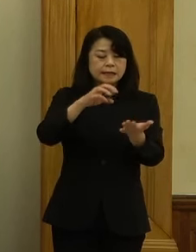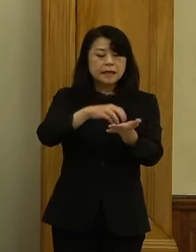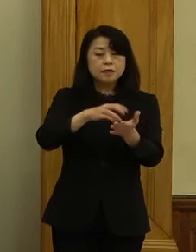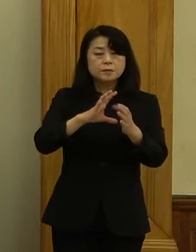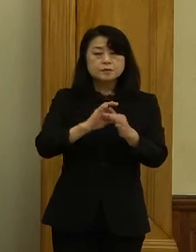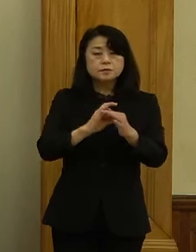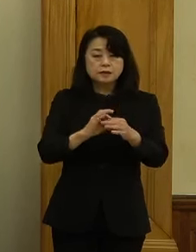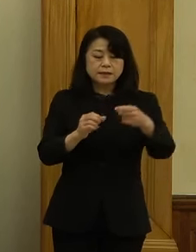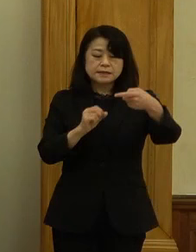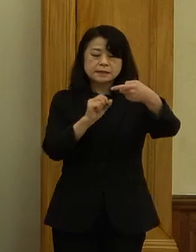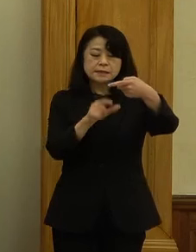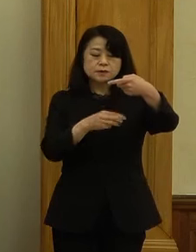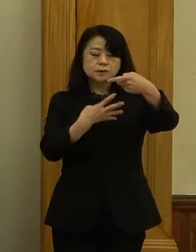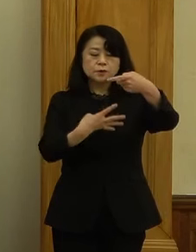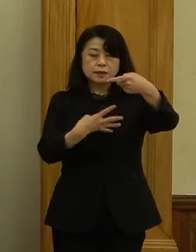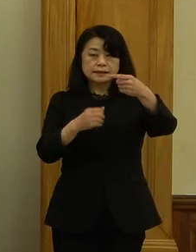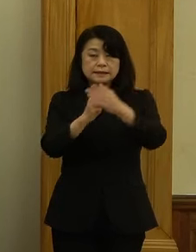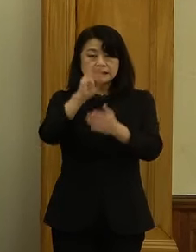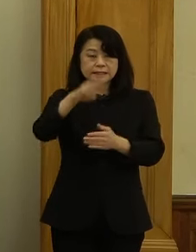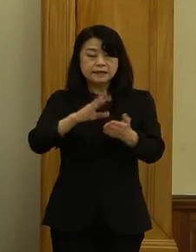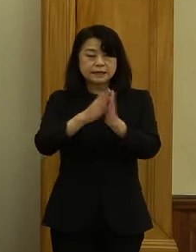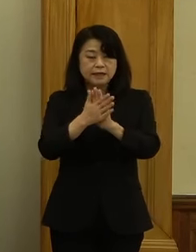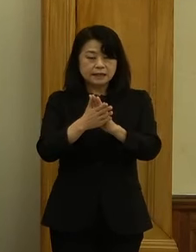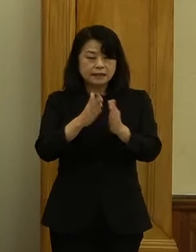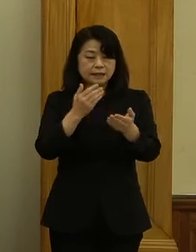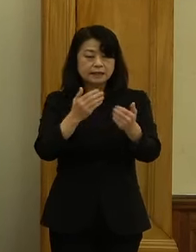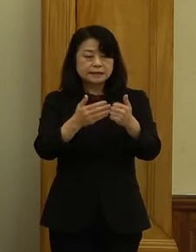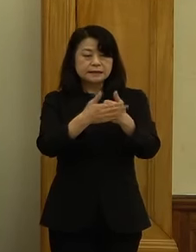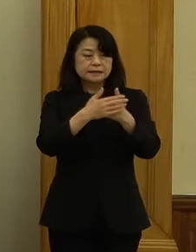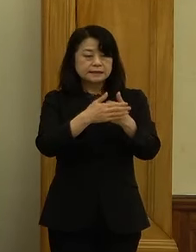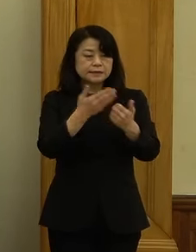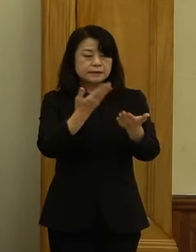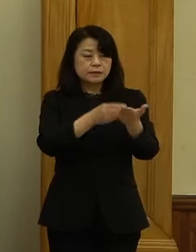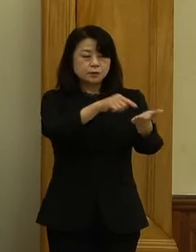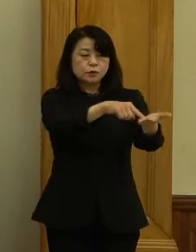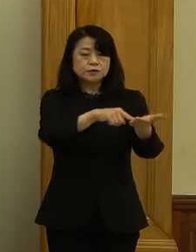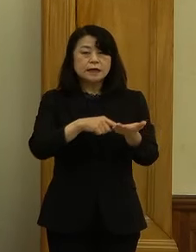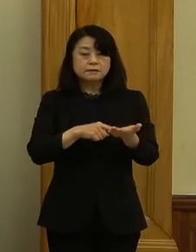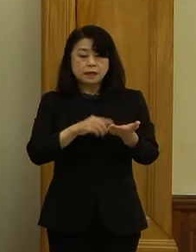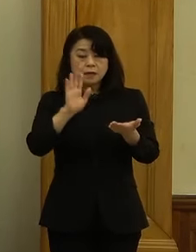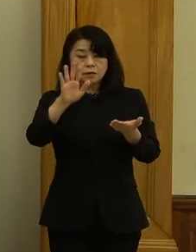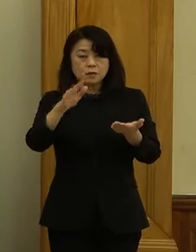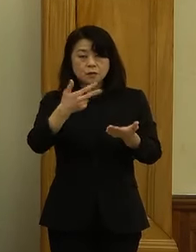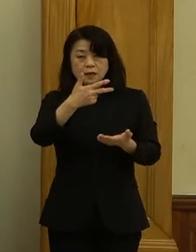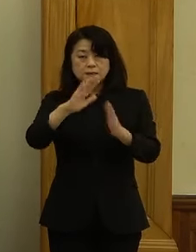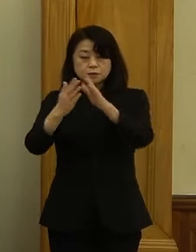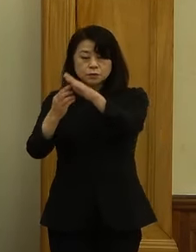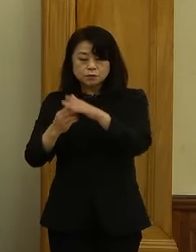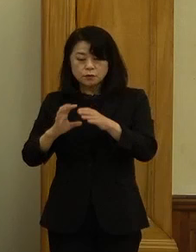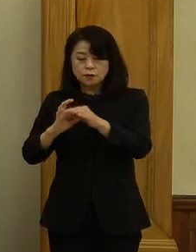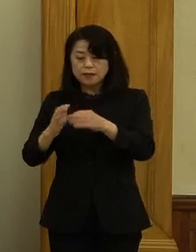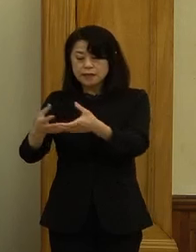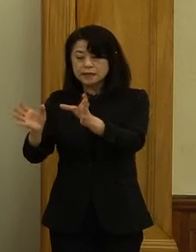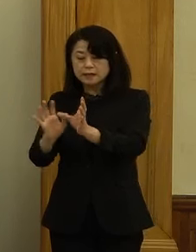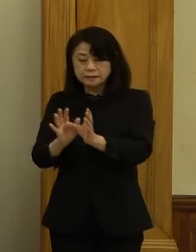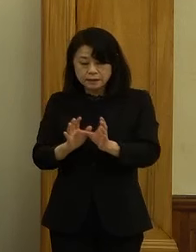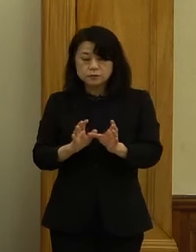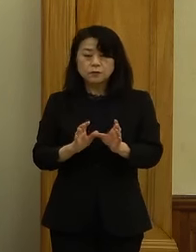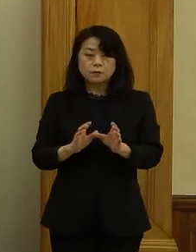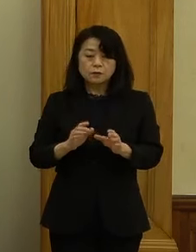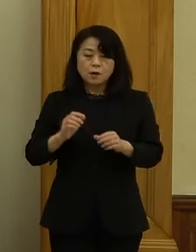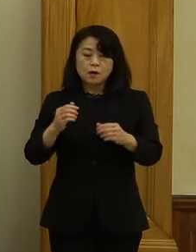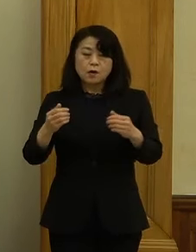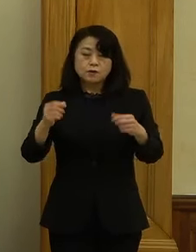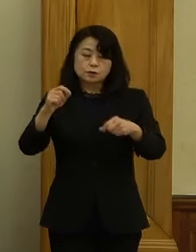ついては1月4日に石川県から支援要請がありまして今後県内市町村や関係団体と必要な